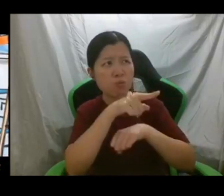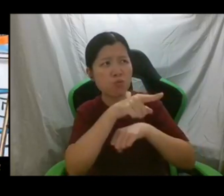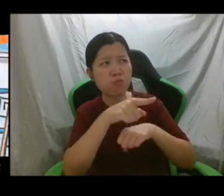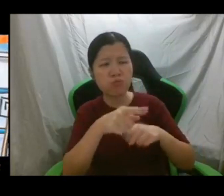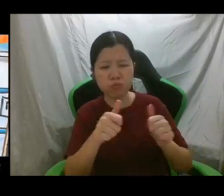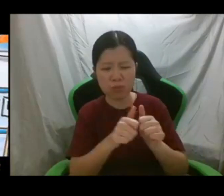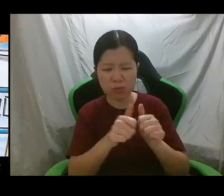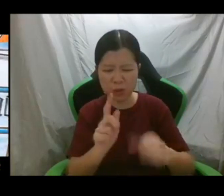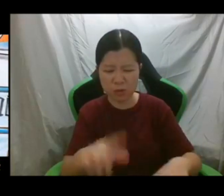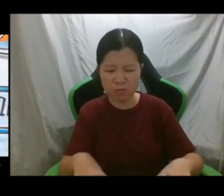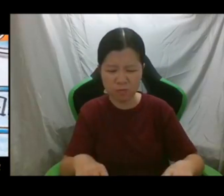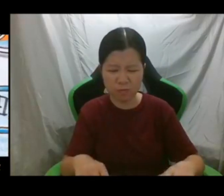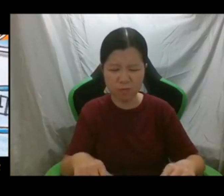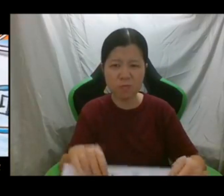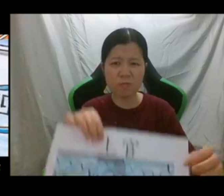得。